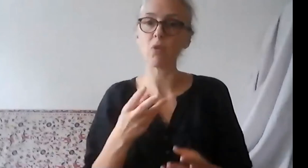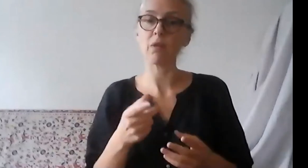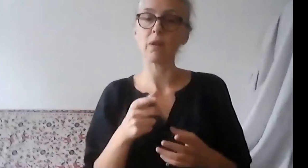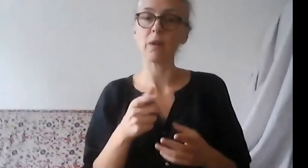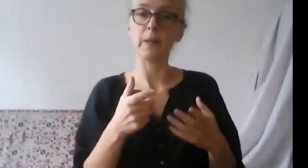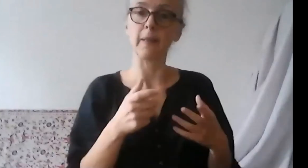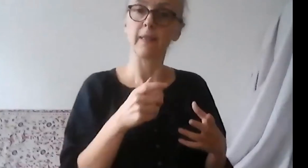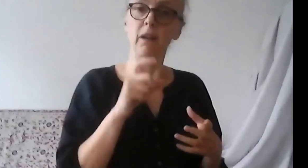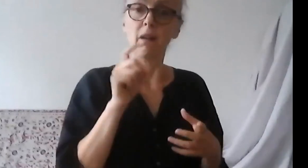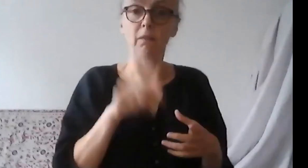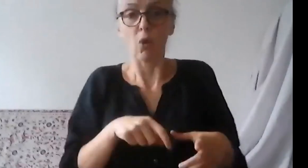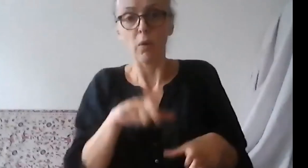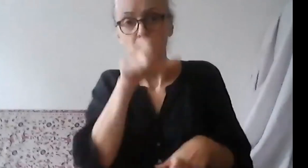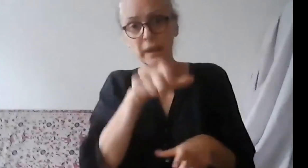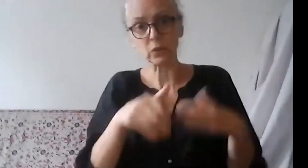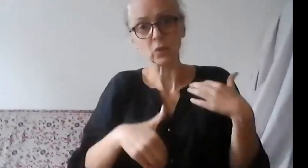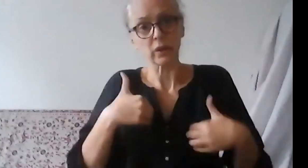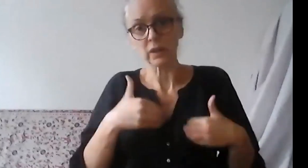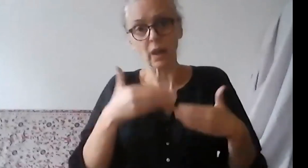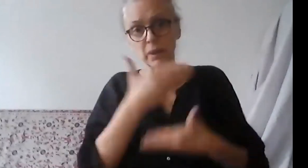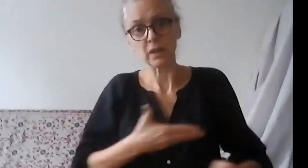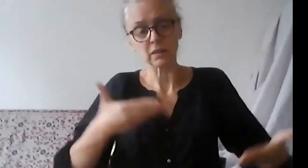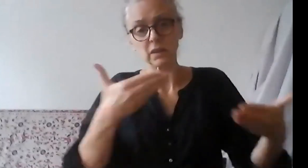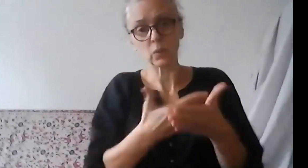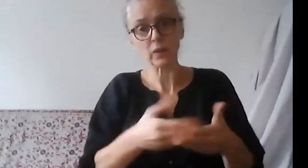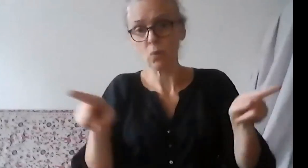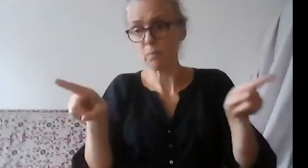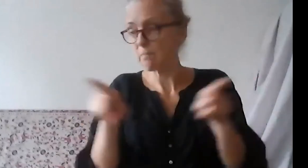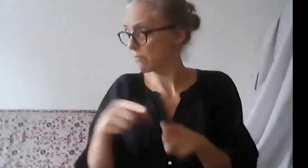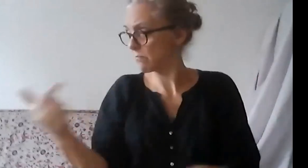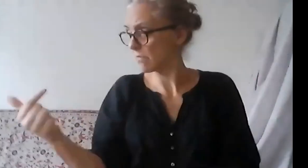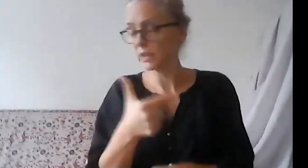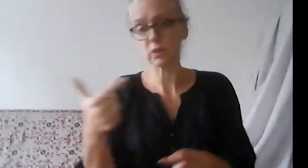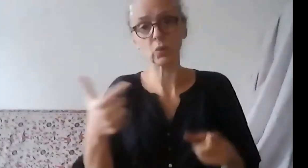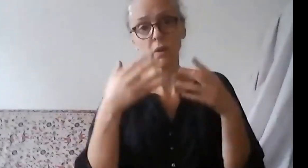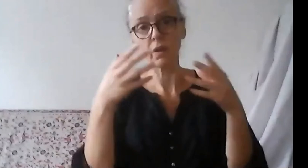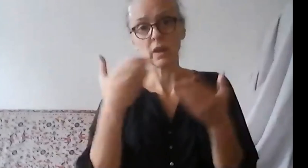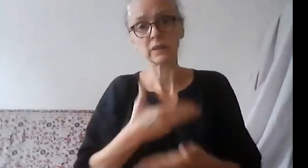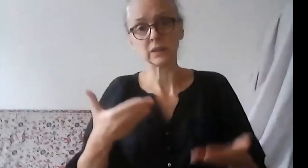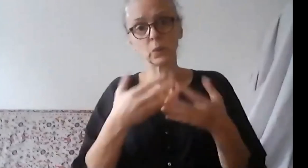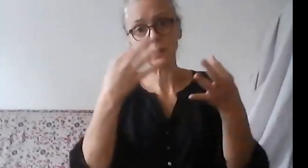droit commun dans la vie de tous les jours, y compris sur l'accès